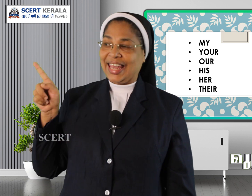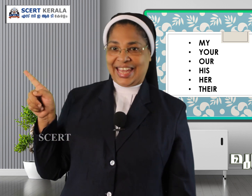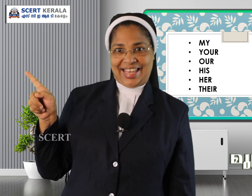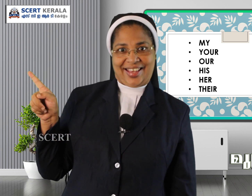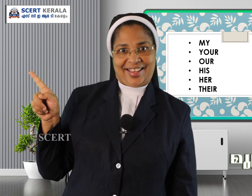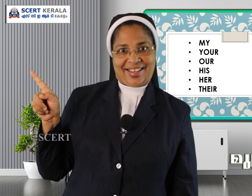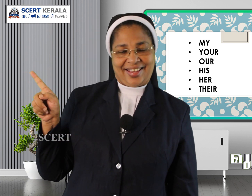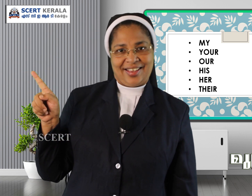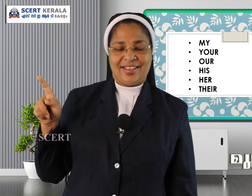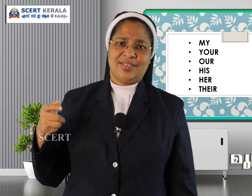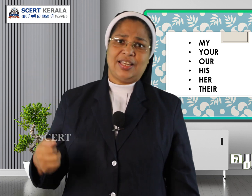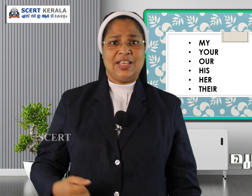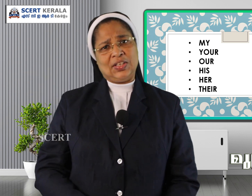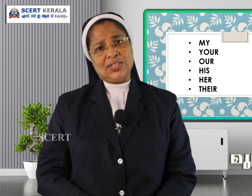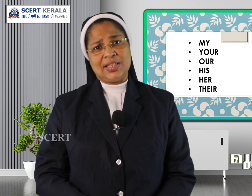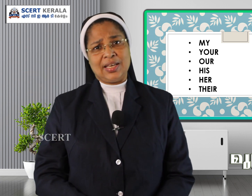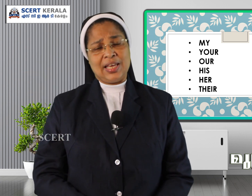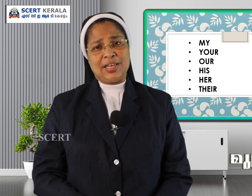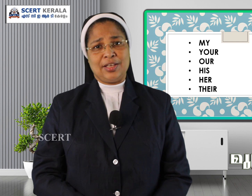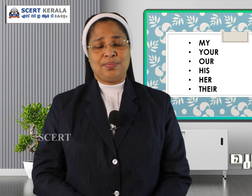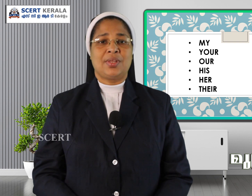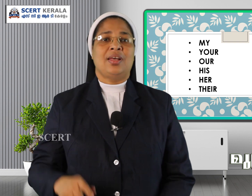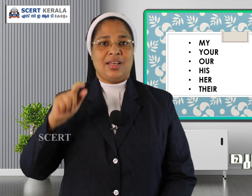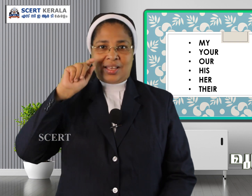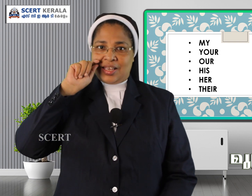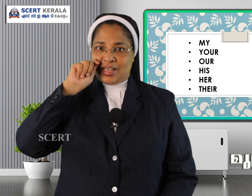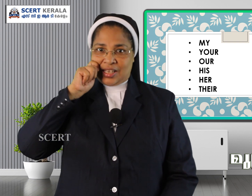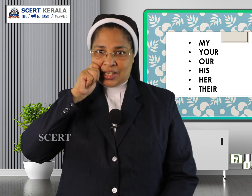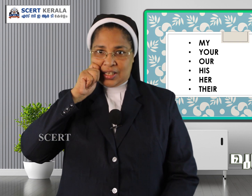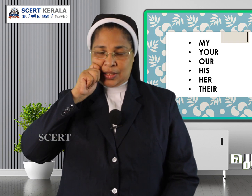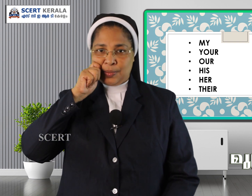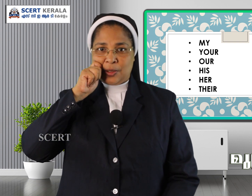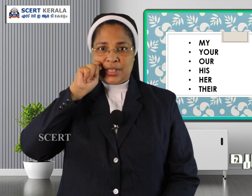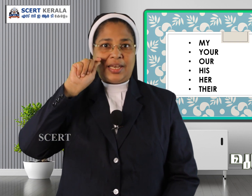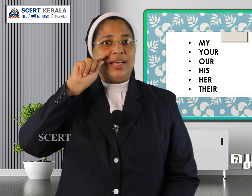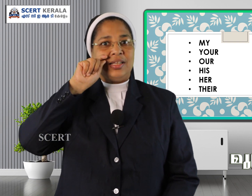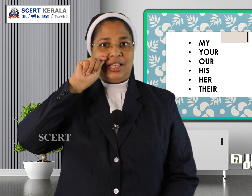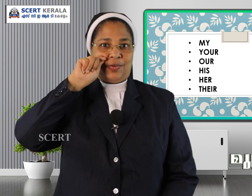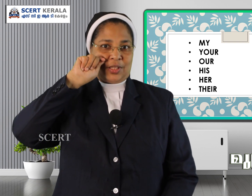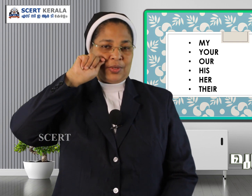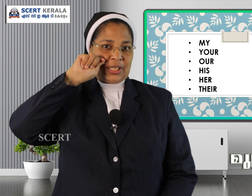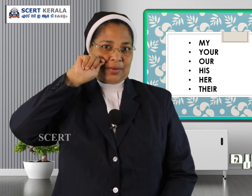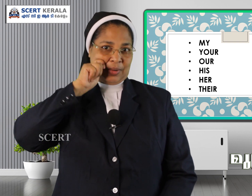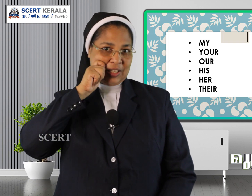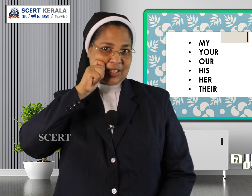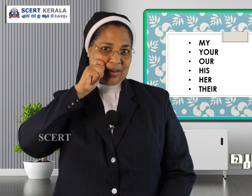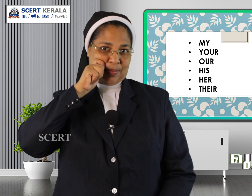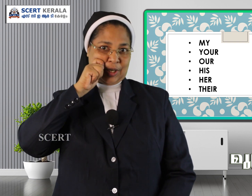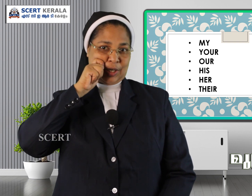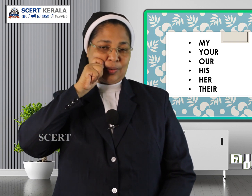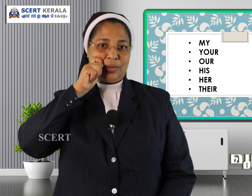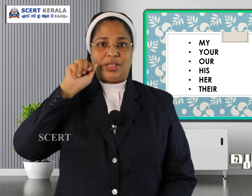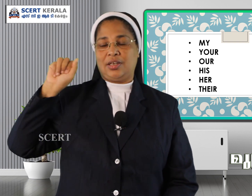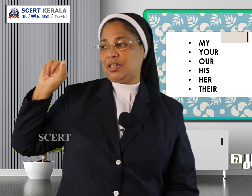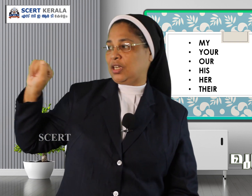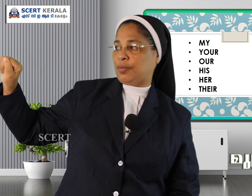ഹി, ദെൻ ഹിസ് എന്നെങ്ങനെയായിരിക്കും? ഇതുപോലെ തന്നെ ഇവിടെ നമ്മളിങ്ങനെ മീശ പിടിക്കുന്നു, ദെൻ ഇങ്ങനെ